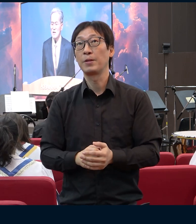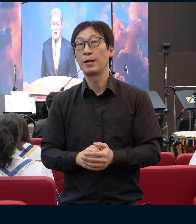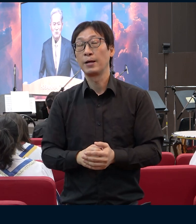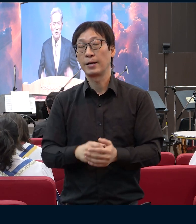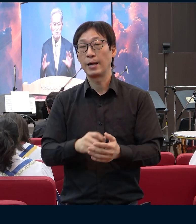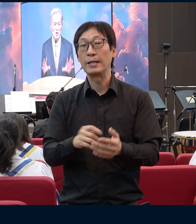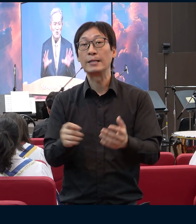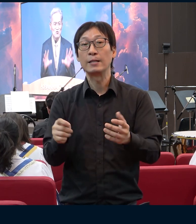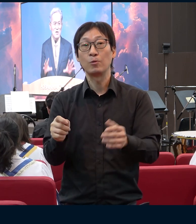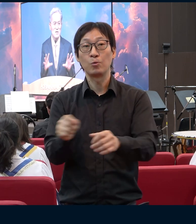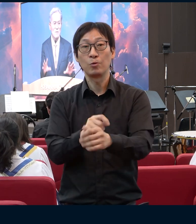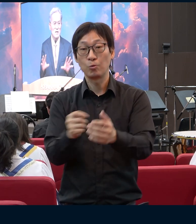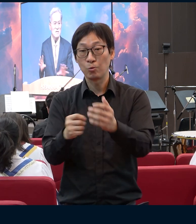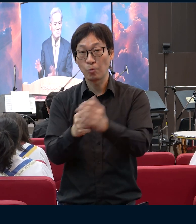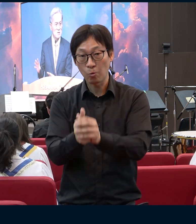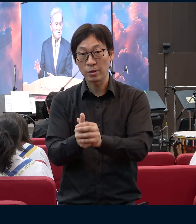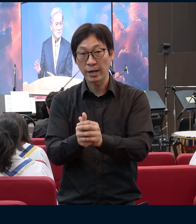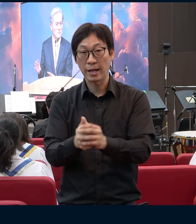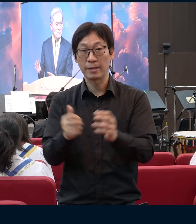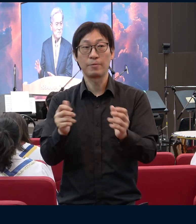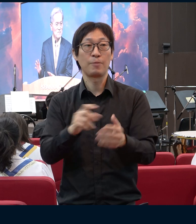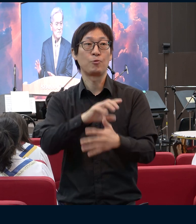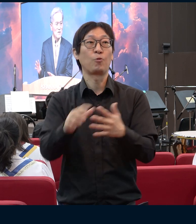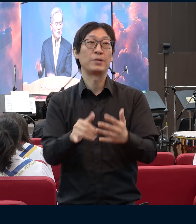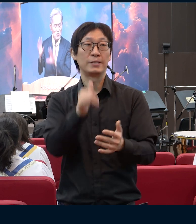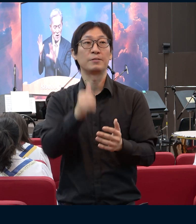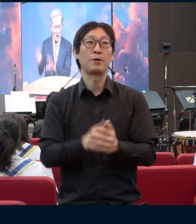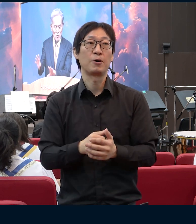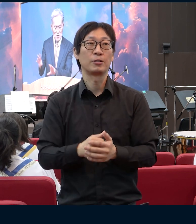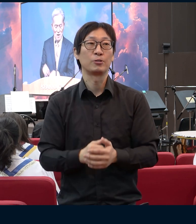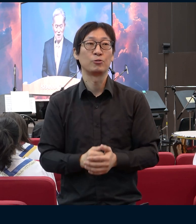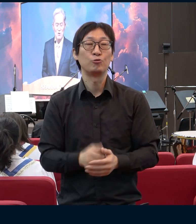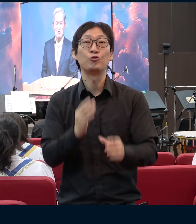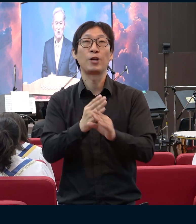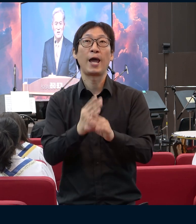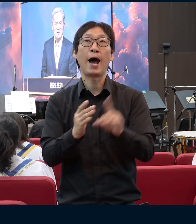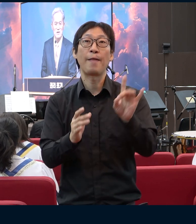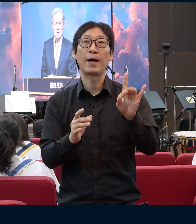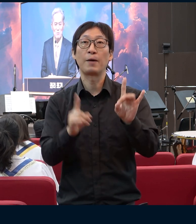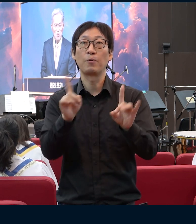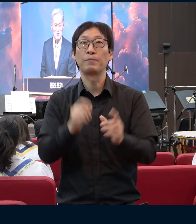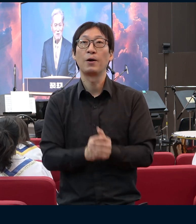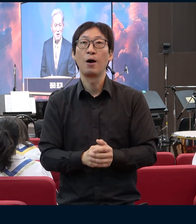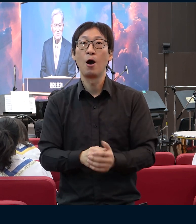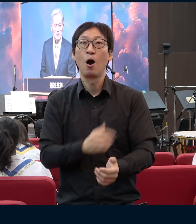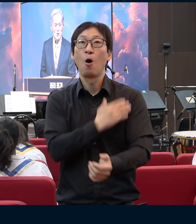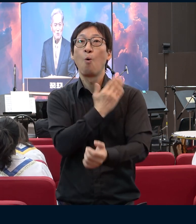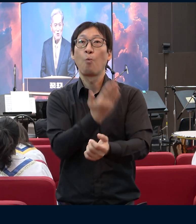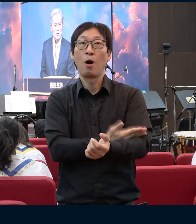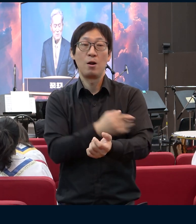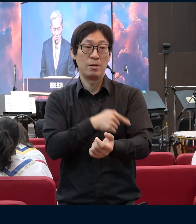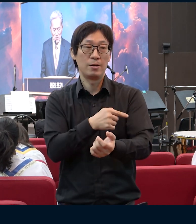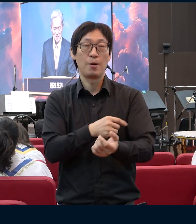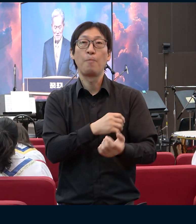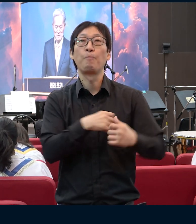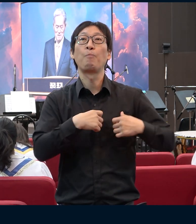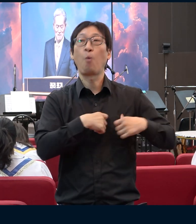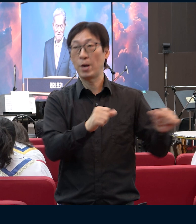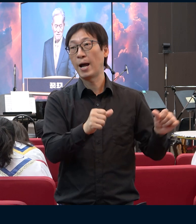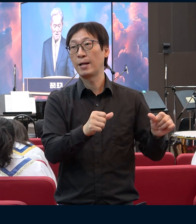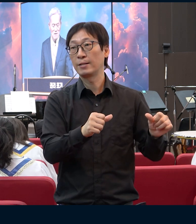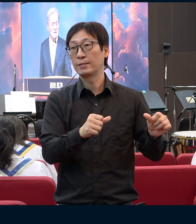다루지 않는 아주 특별한 주제들이 많이 있습니다. 그 중에 하나가 뭐냐? 권리 포기라고 하는 거예요. 권리